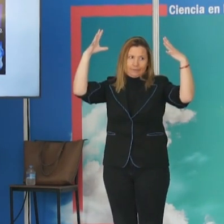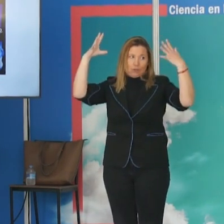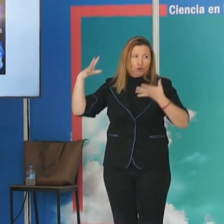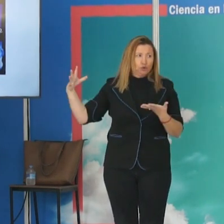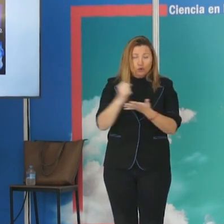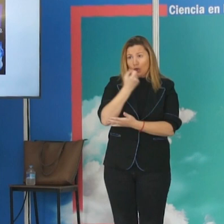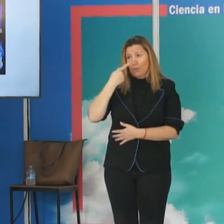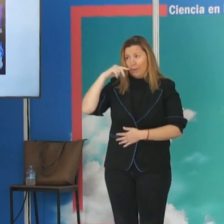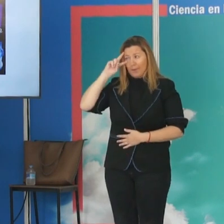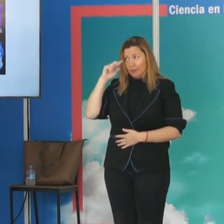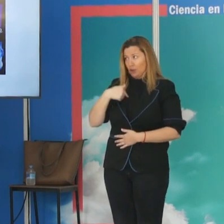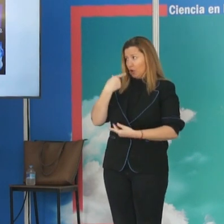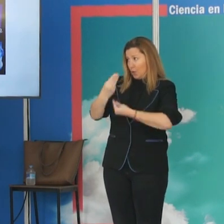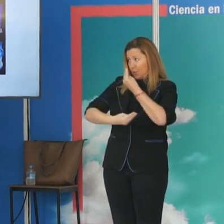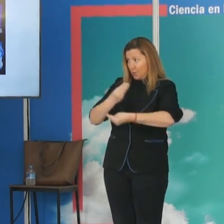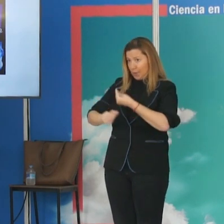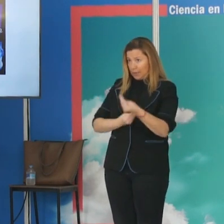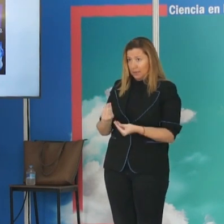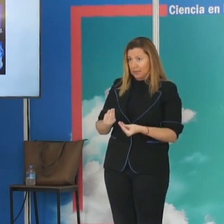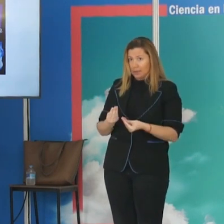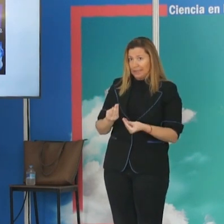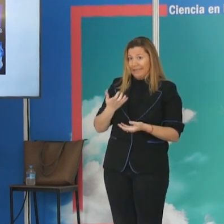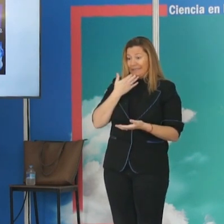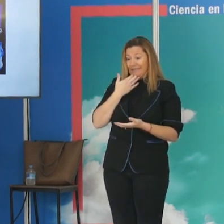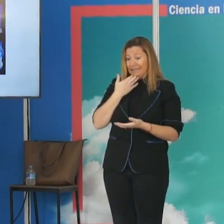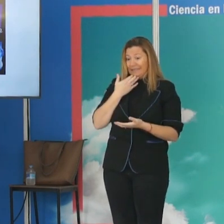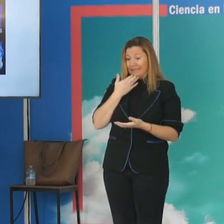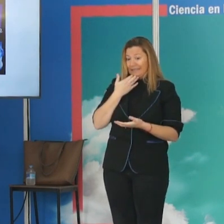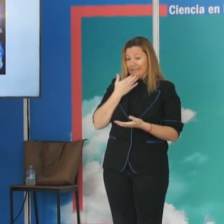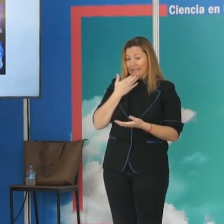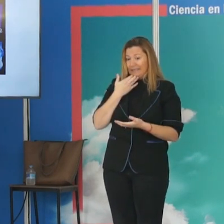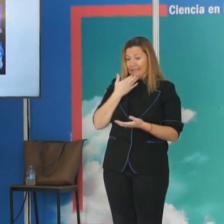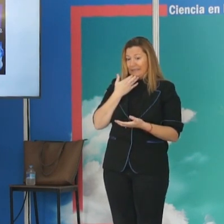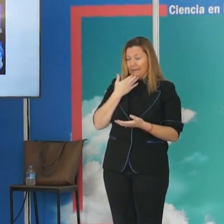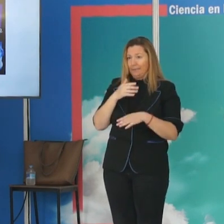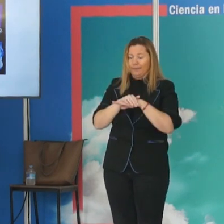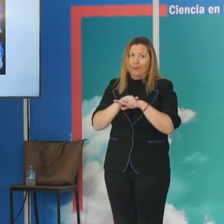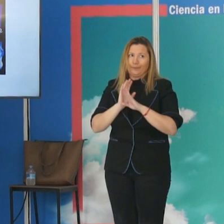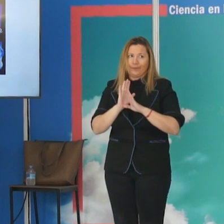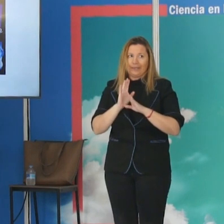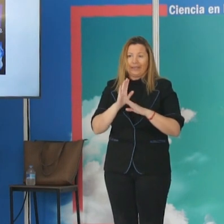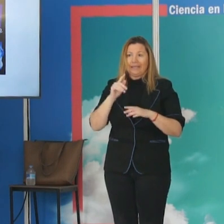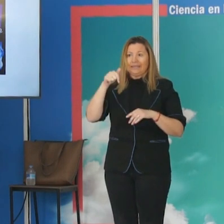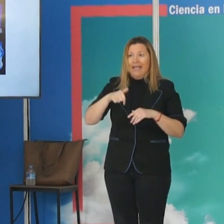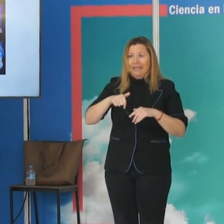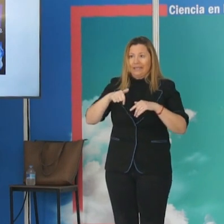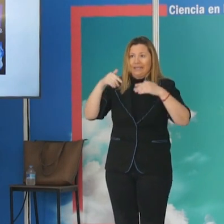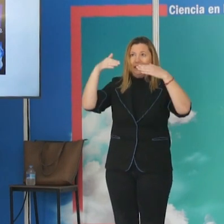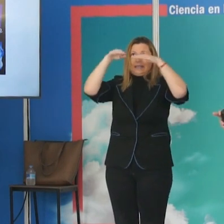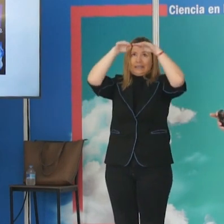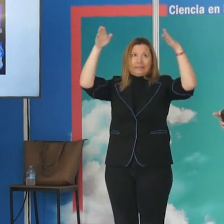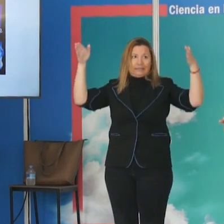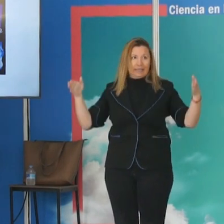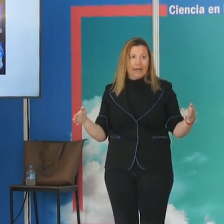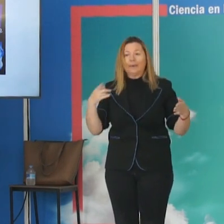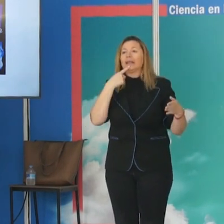los experimentos que yo voy a hacer, si no estuviera dentro del marco de... Si no lo estuviera haciendo, perdón, en esta carpa que pone